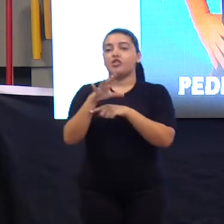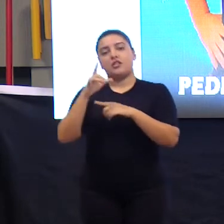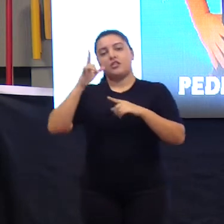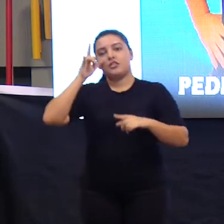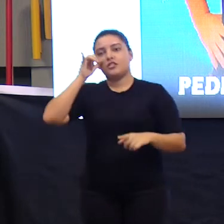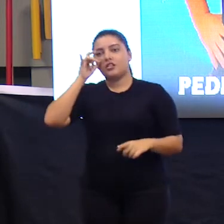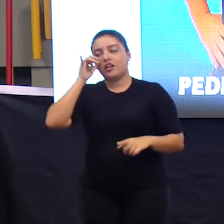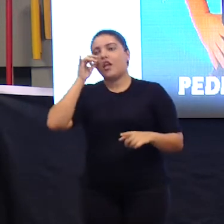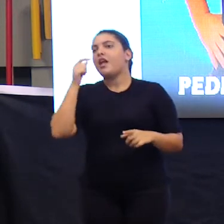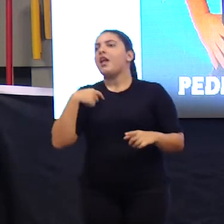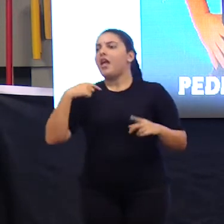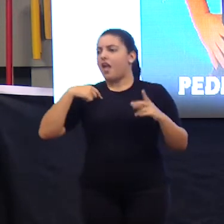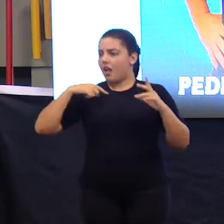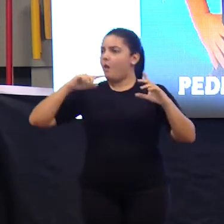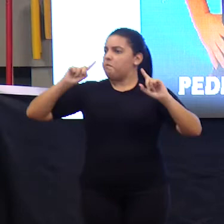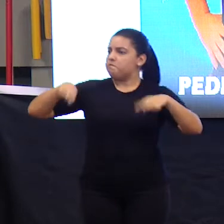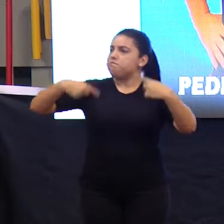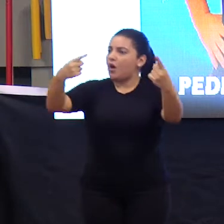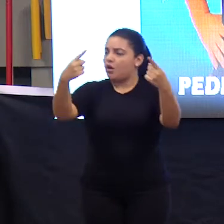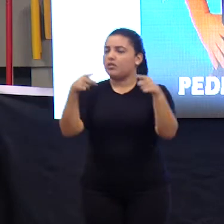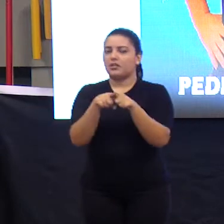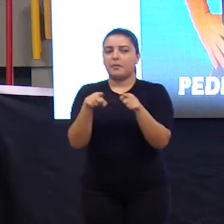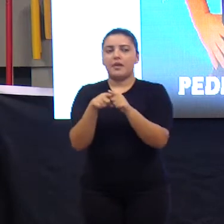Instagram, eu reposto para vocês,